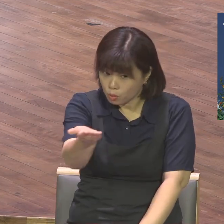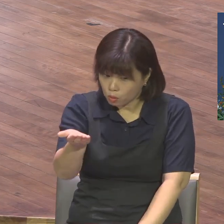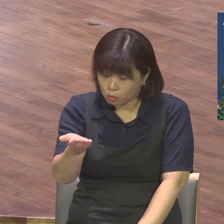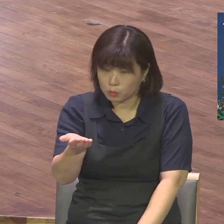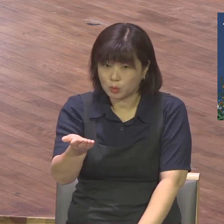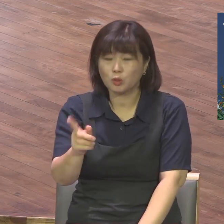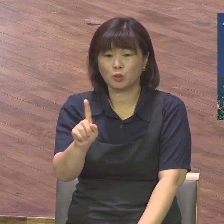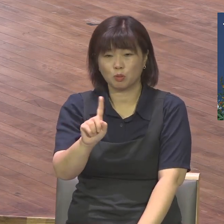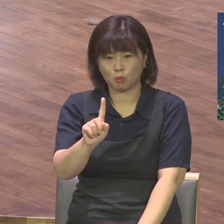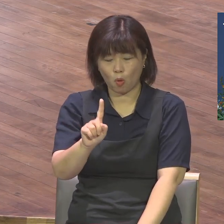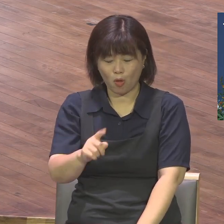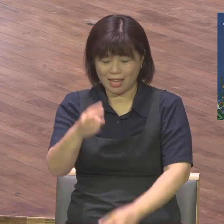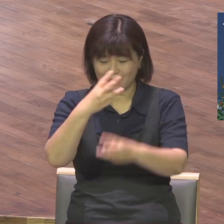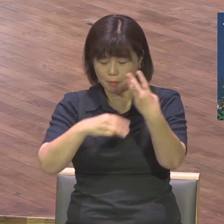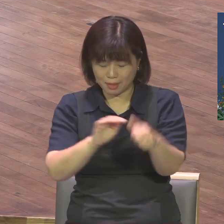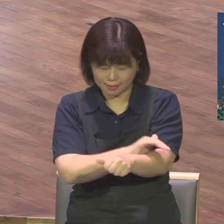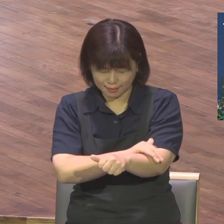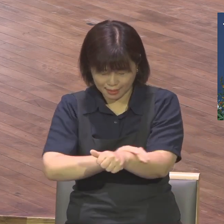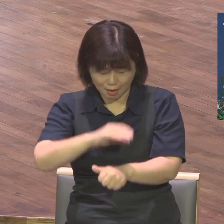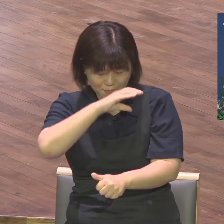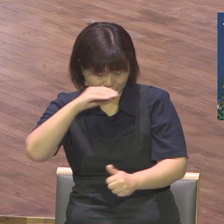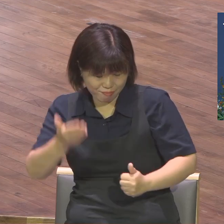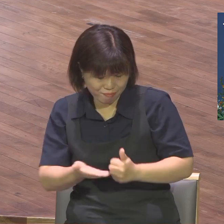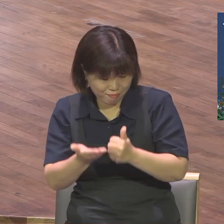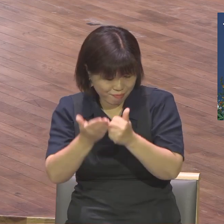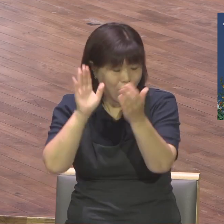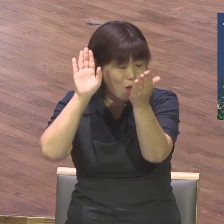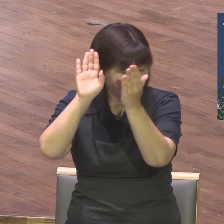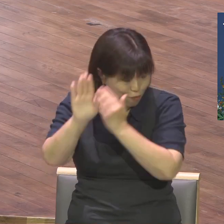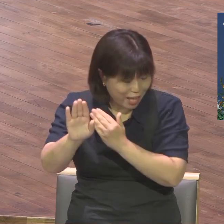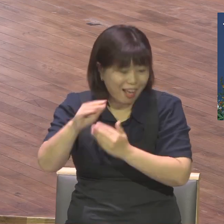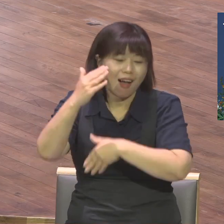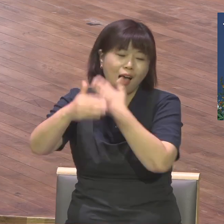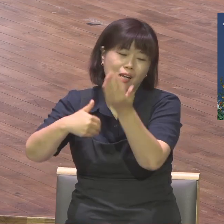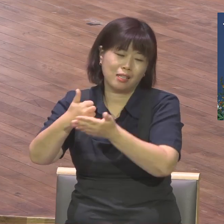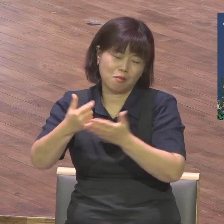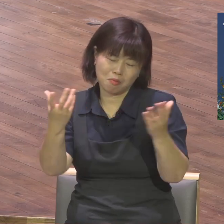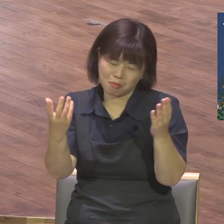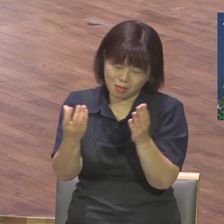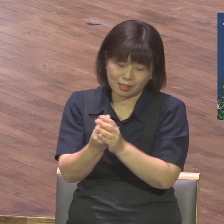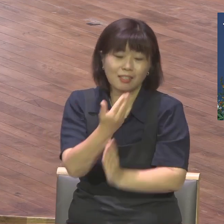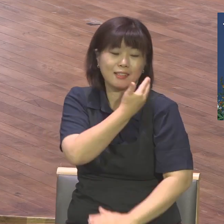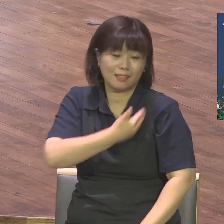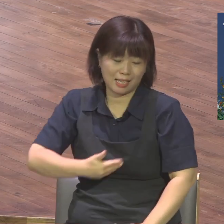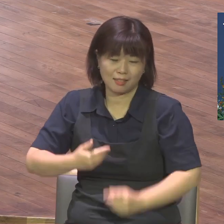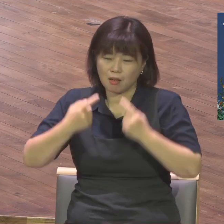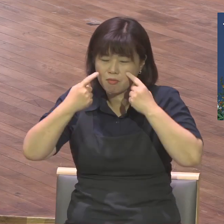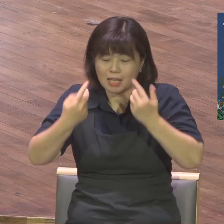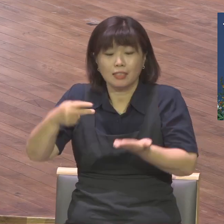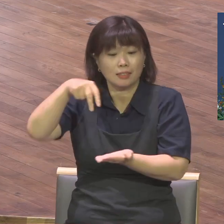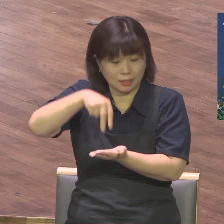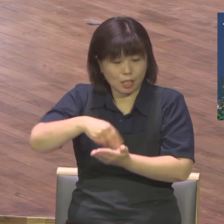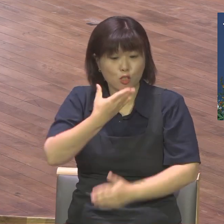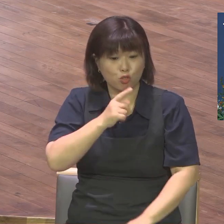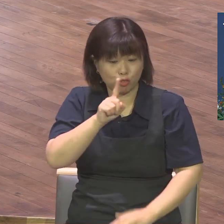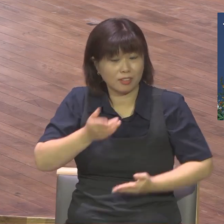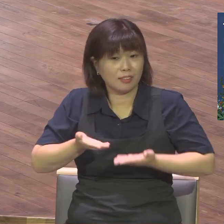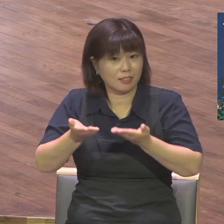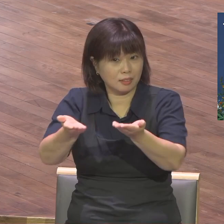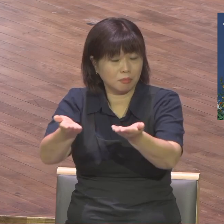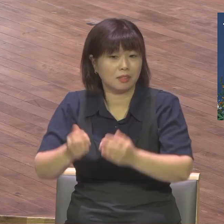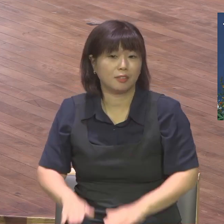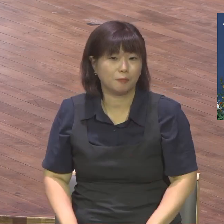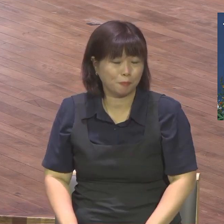망대 세우는 그리스도 절대 제자들 다 되시기를 주님으로 축복합니다. 그럼 첫째로 하나님의 부르심입니다. 오늘